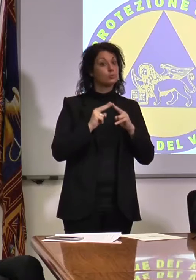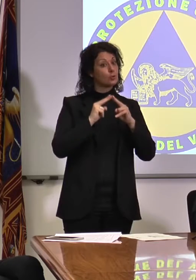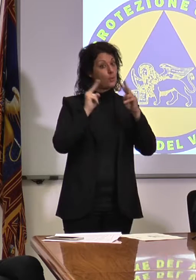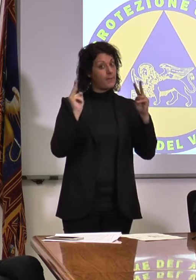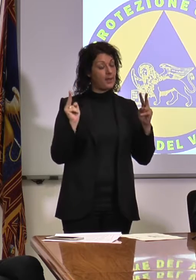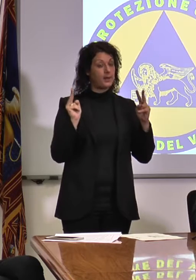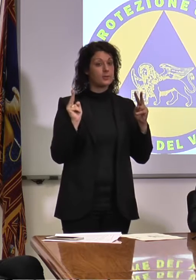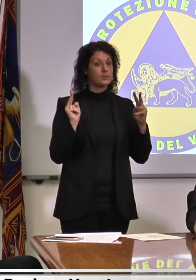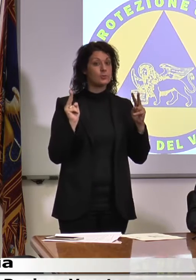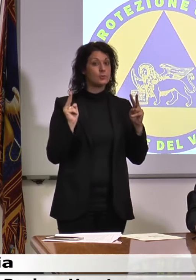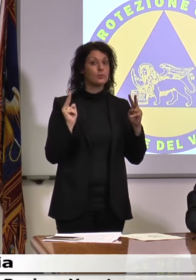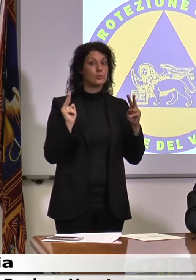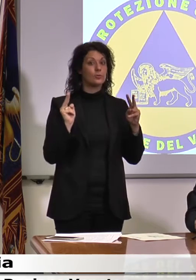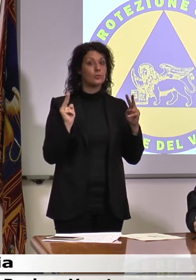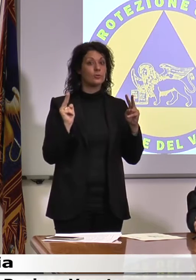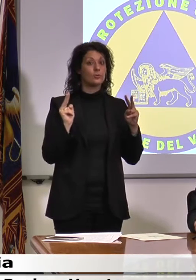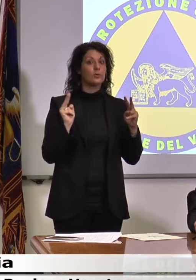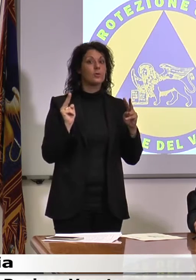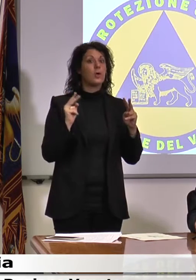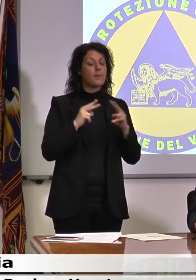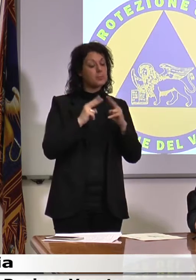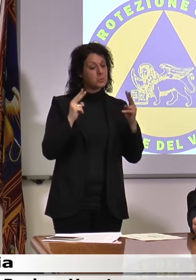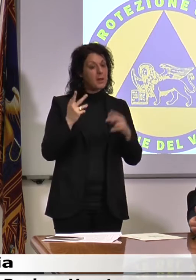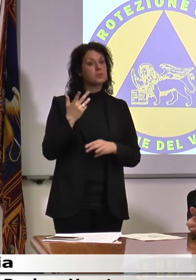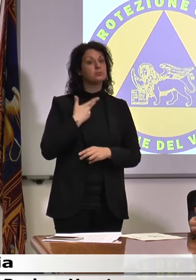strumento durante questa crisi, che sono gli studi segreti.